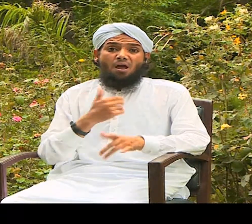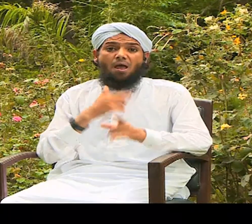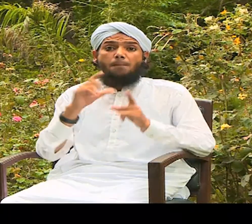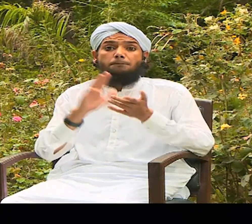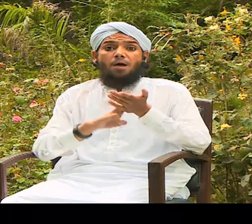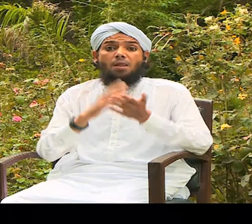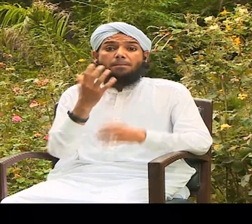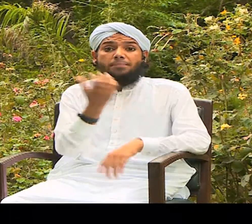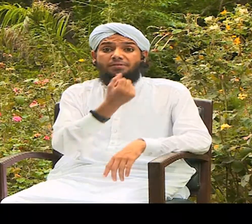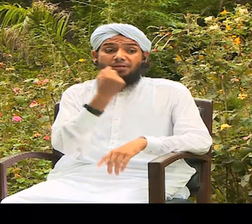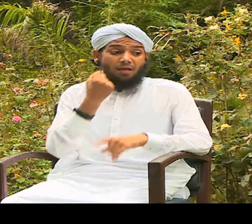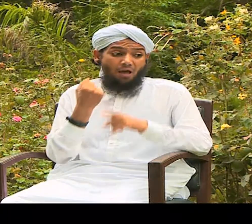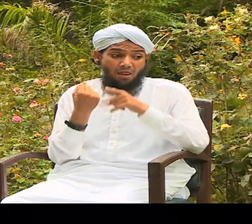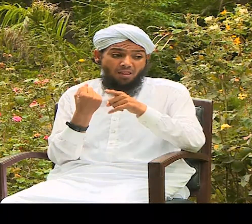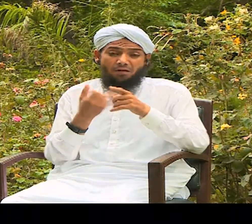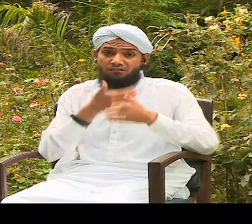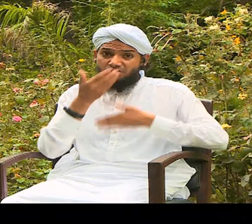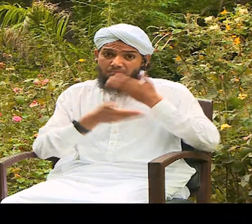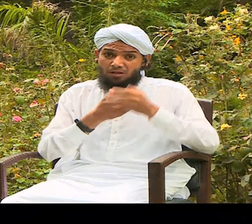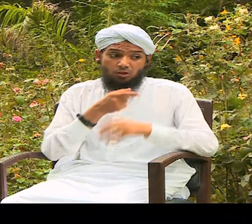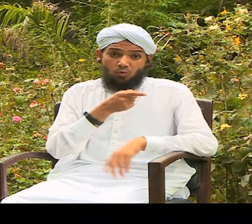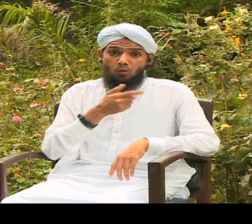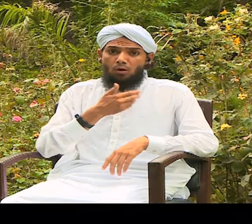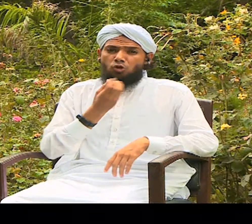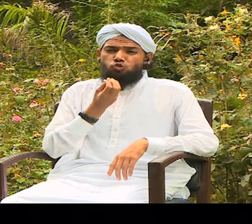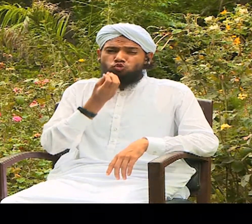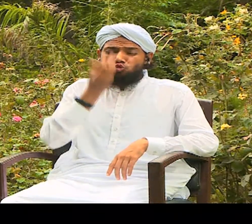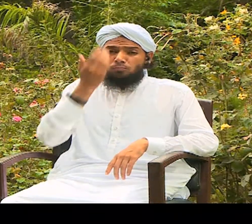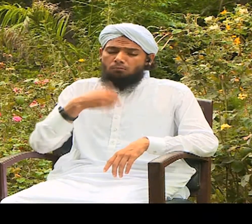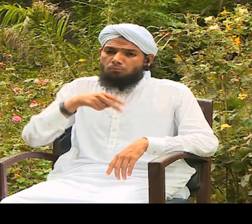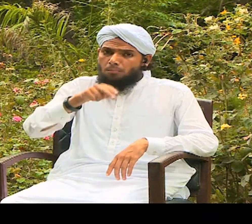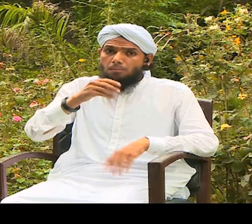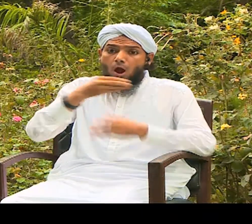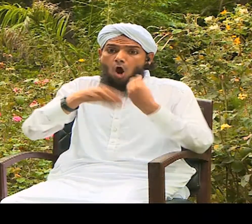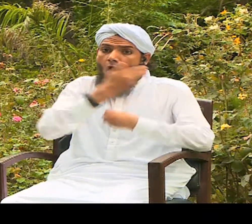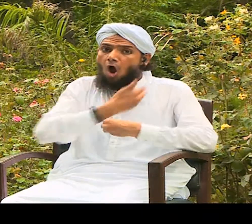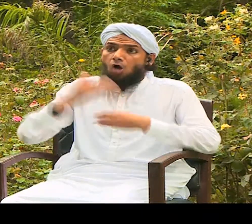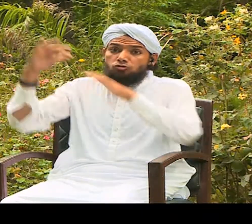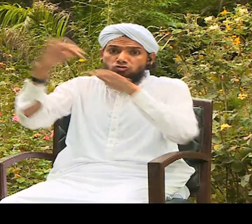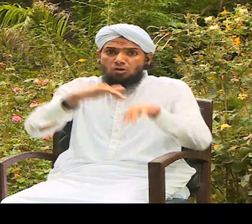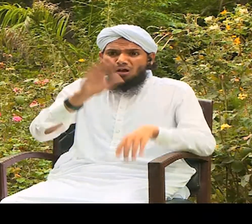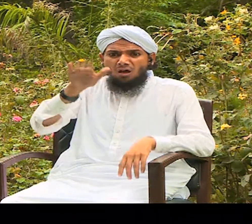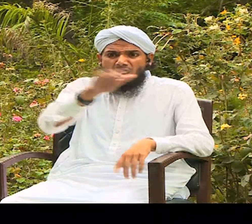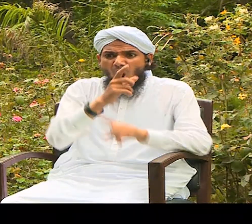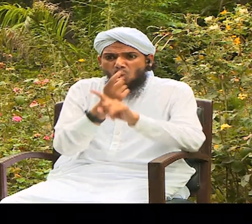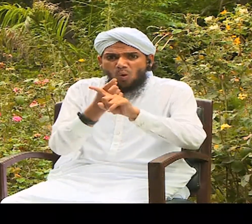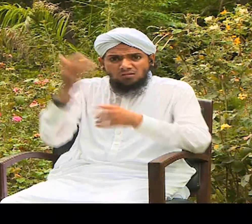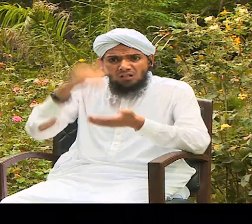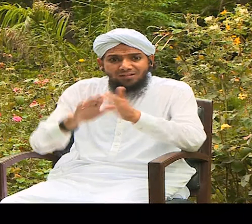سیدنا مالک بن دینار رحمت اللہ علیہ فرماتے ہیں، میں صبح خراسان سے آئے ہوئے حاجیوں کے قافلے میں گیا، انہیں